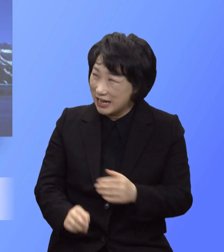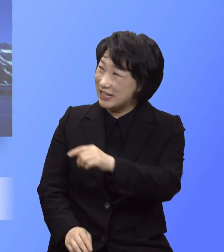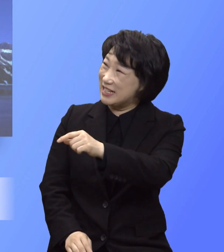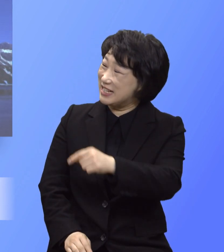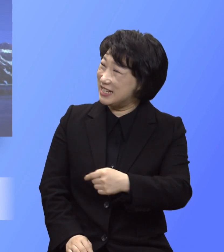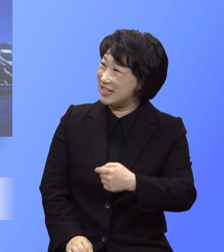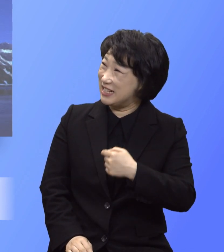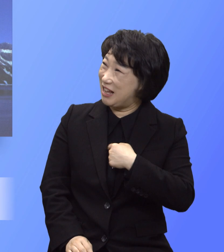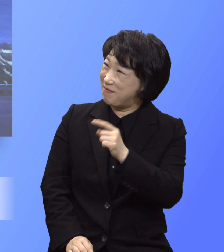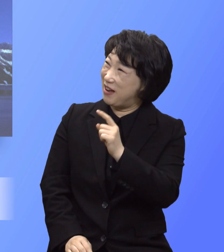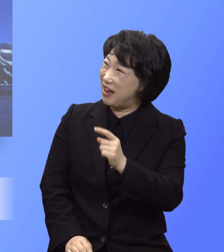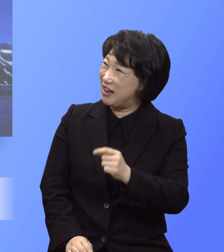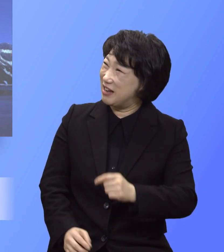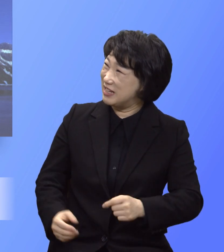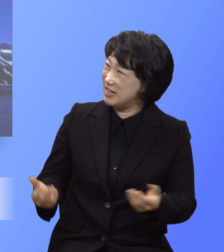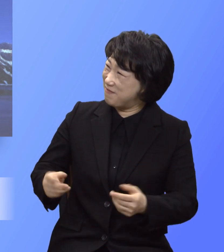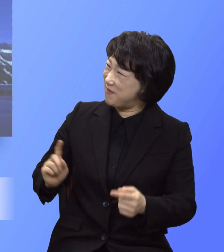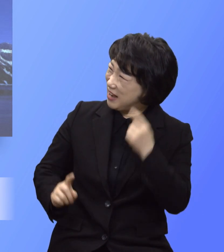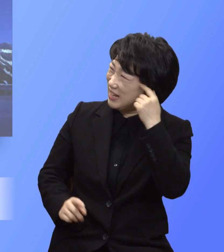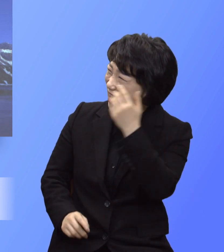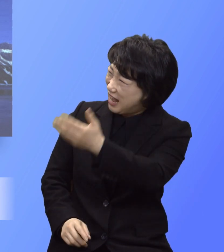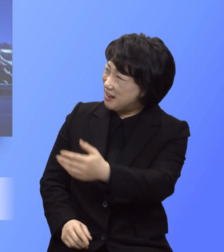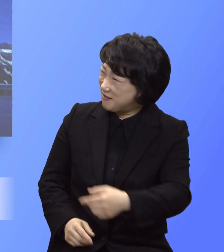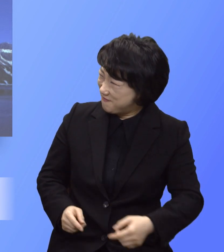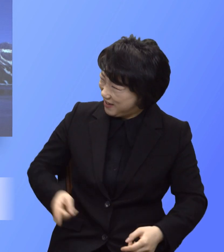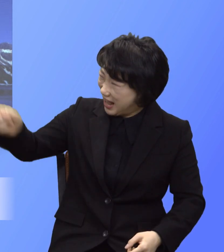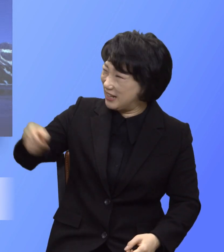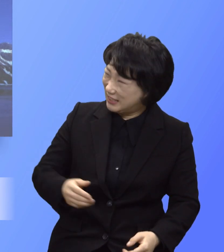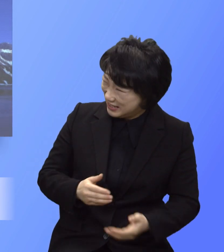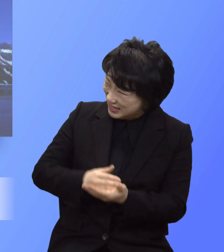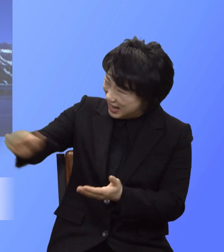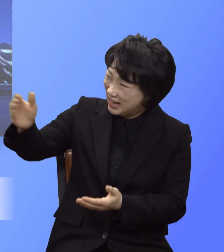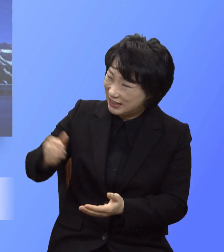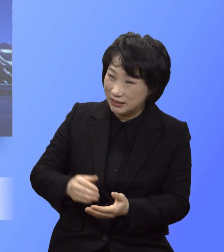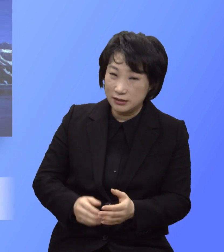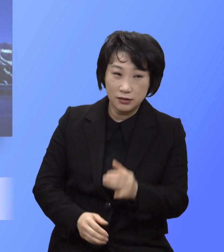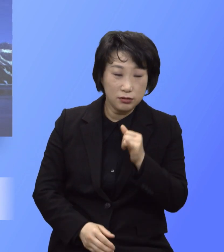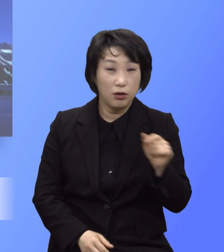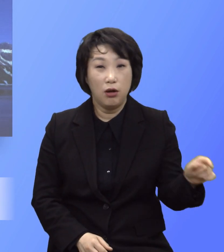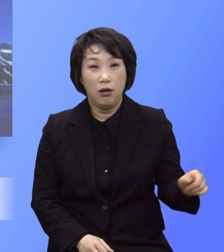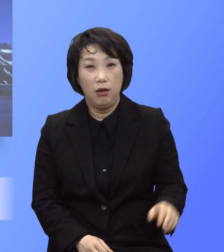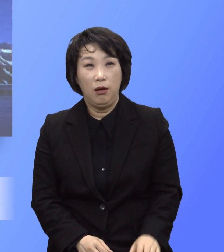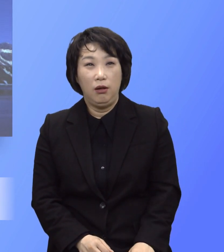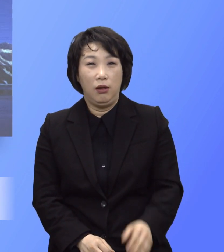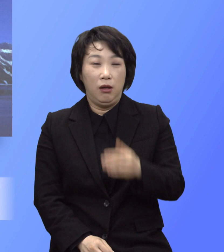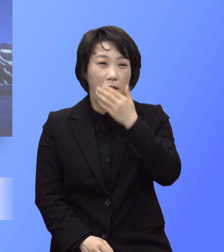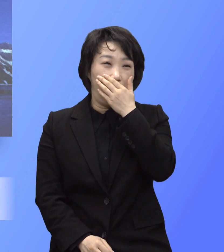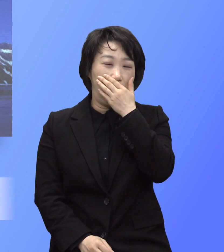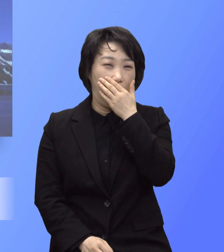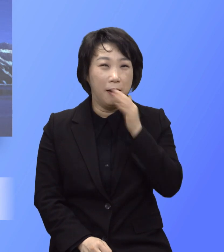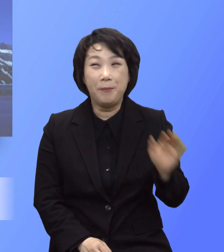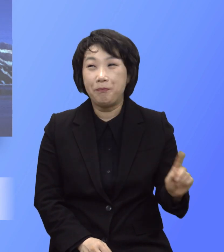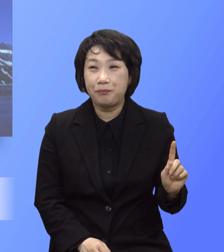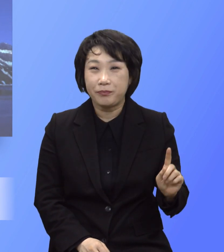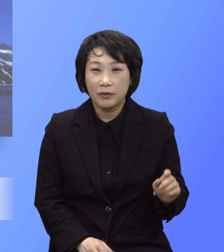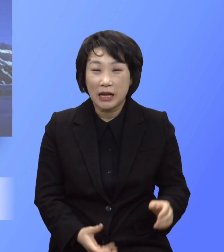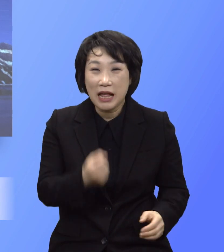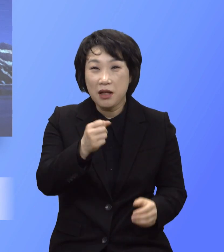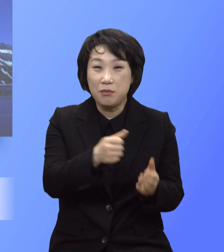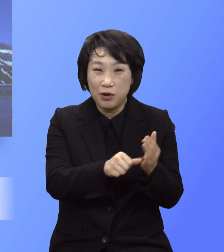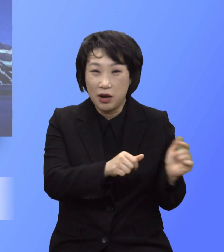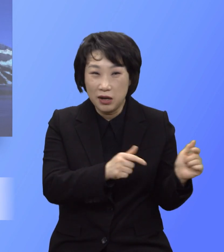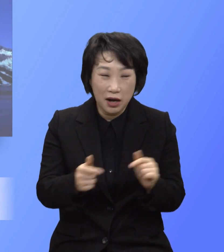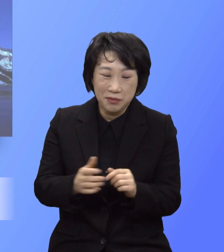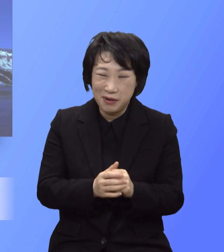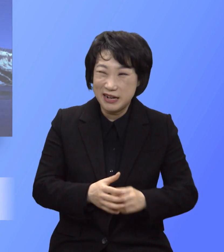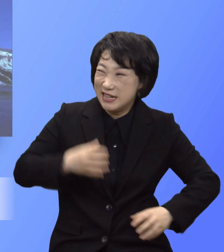있는데 와서 뭐하는 짓이냐? 당장에 못 나가! 하고 막 자기 갖고 있던 막